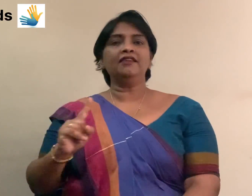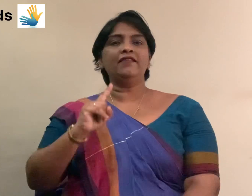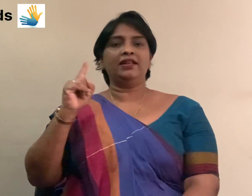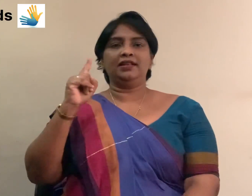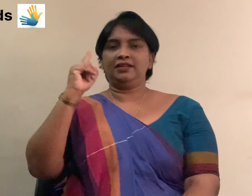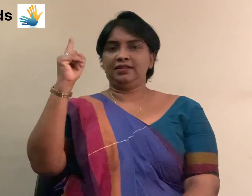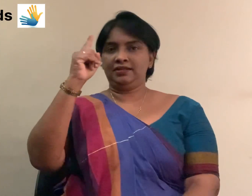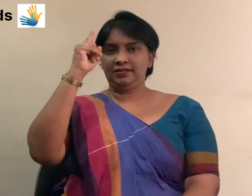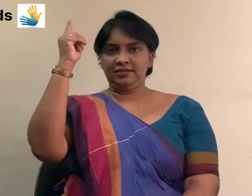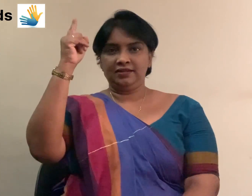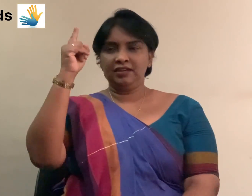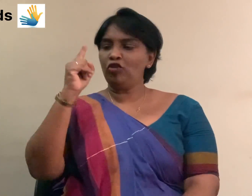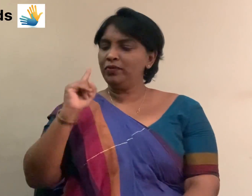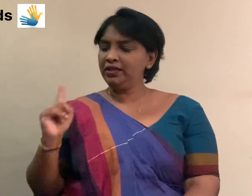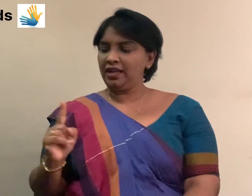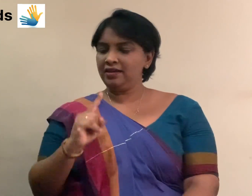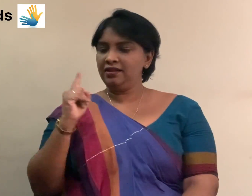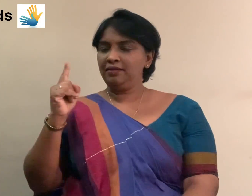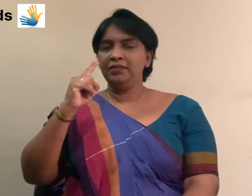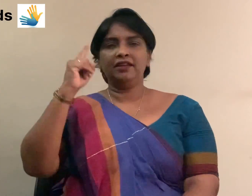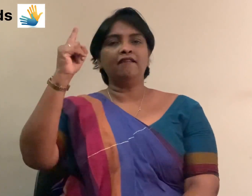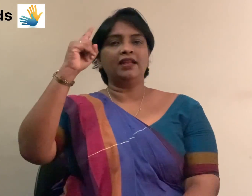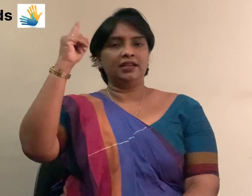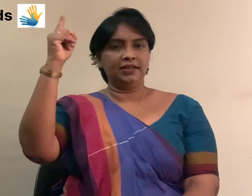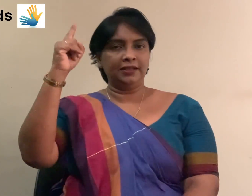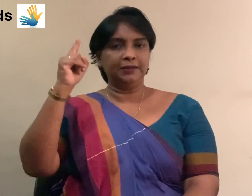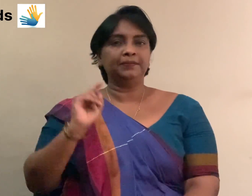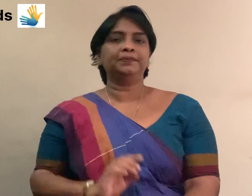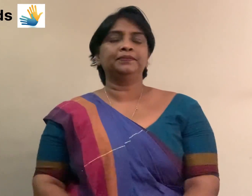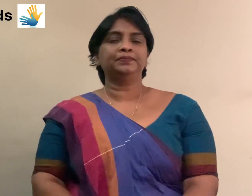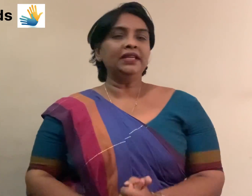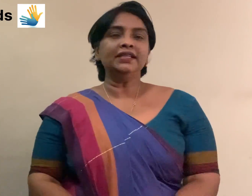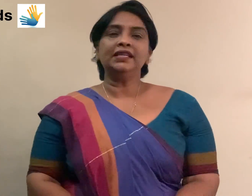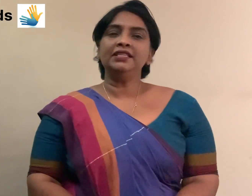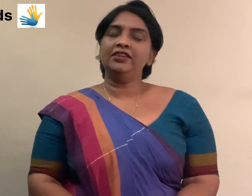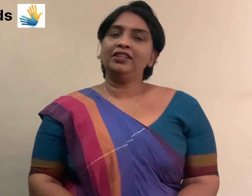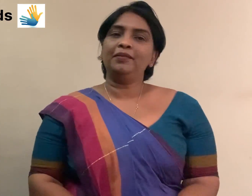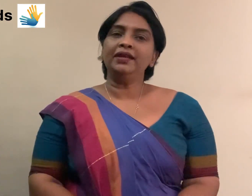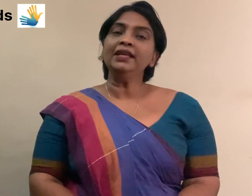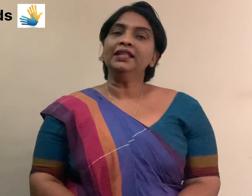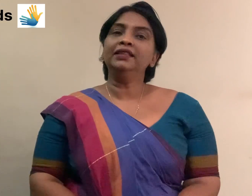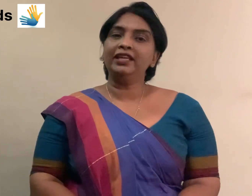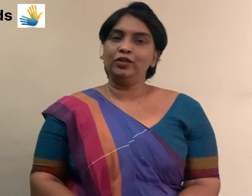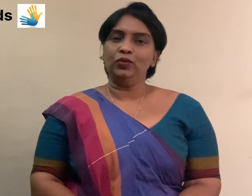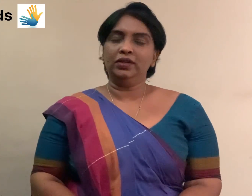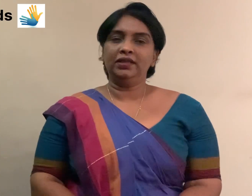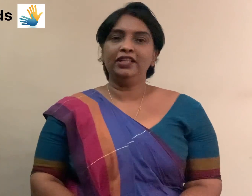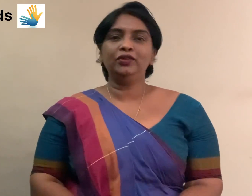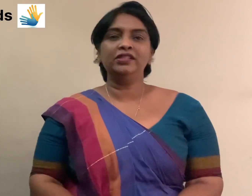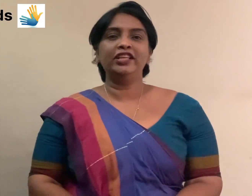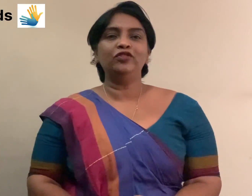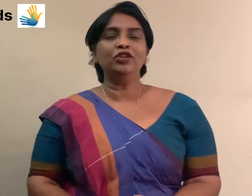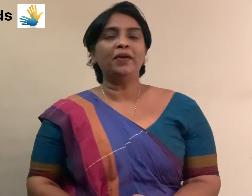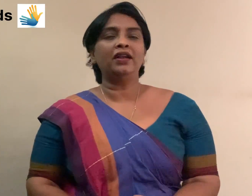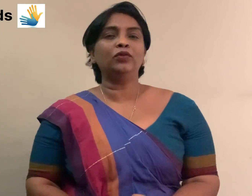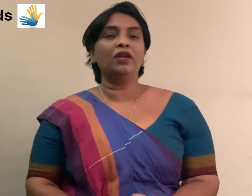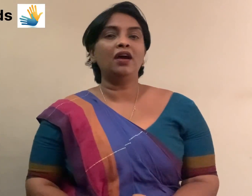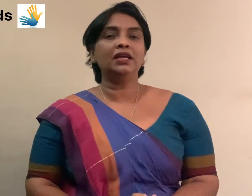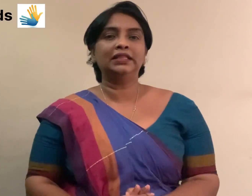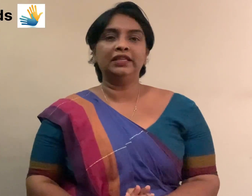වැල්. රවුමට ගන්න. මේක වැල්. ඊළඟ සංඥා තමයි දේදුන්න. ඒතකොට දේදුන්නේ පාට ගොඩාක් තියෙනවා.